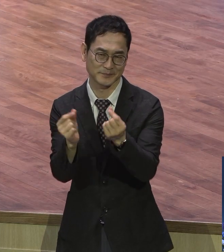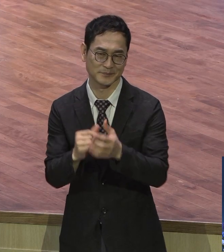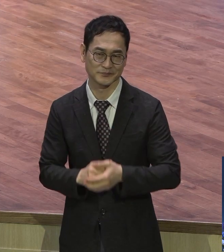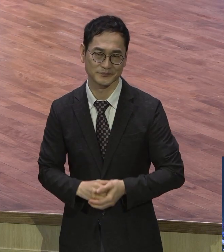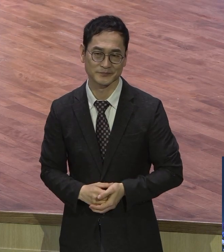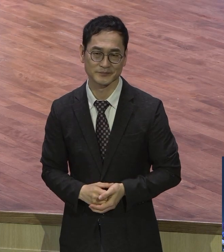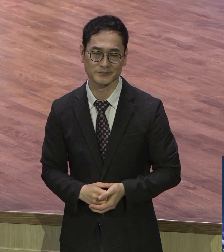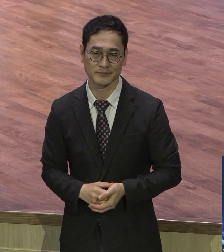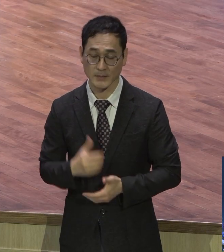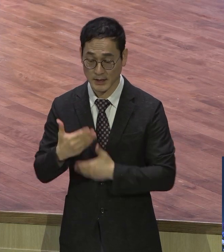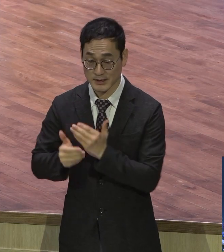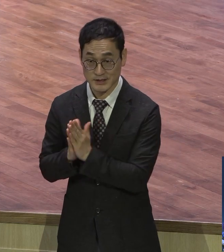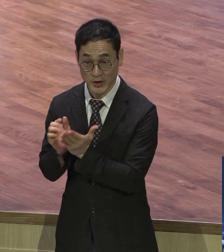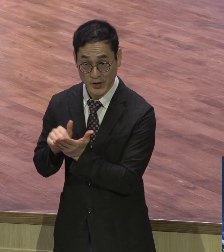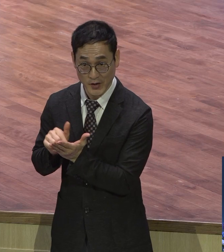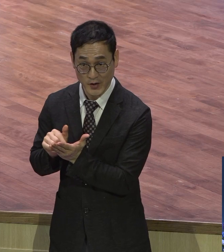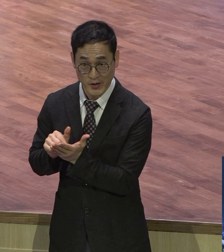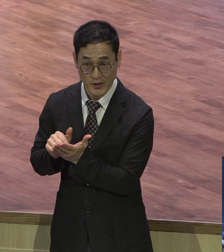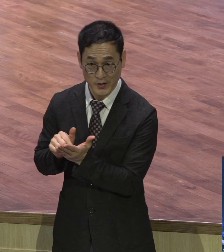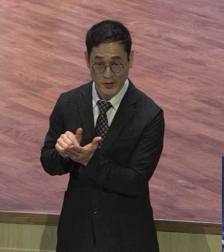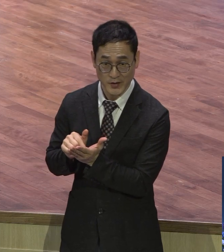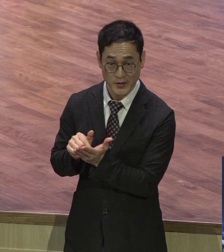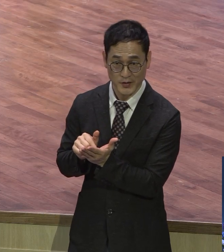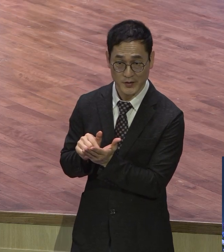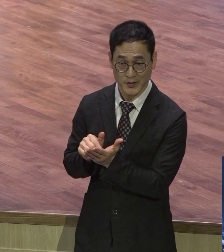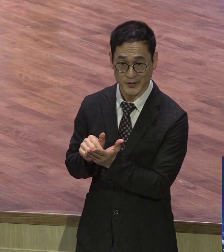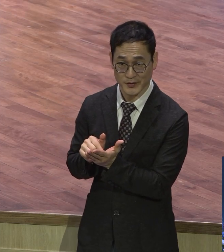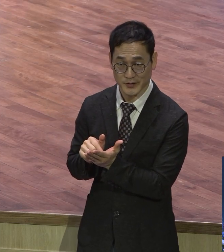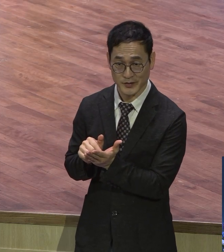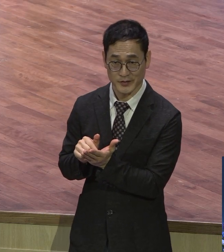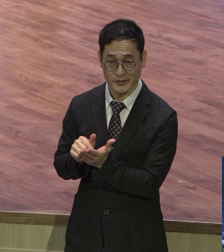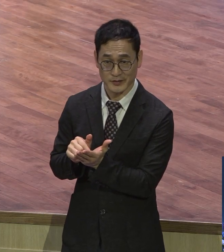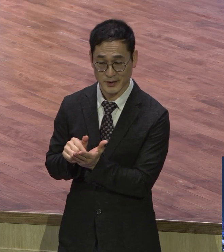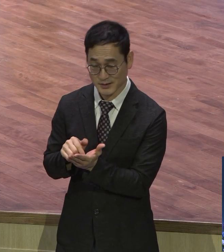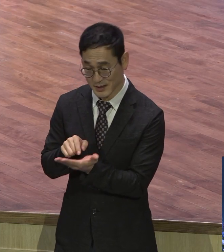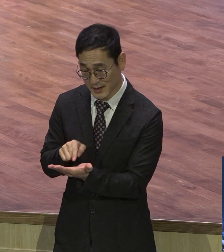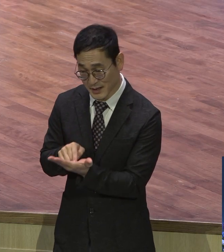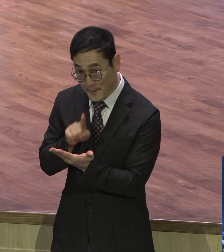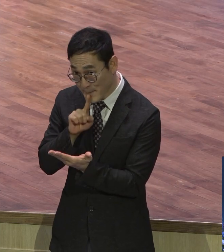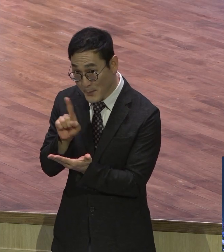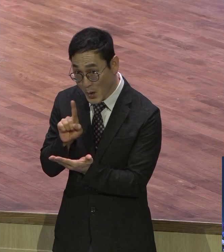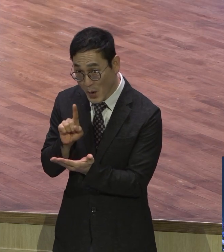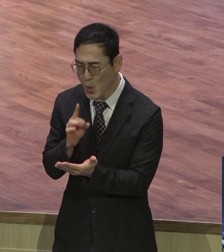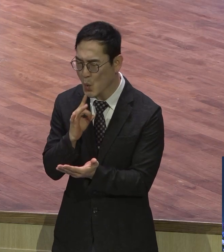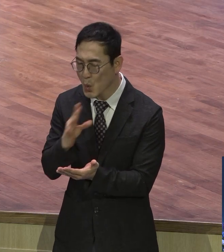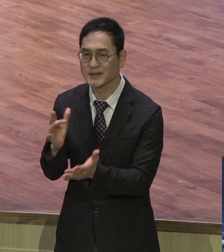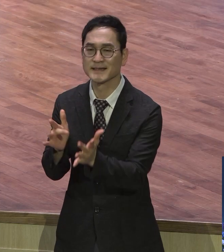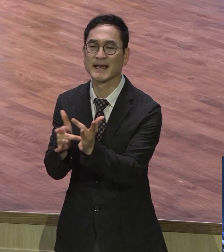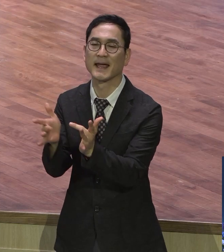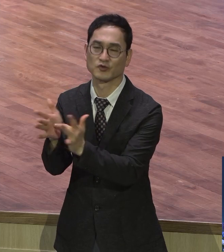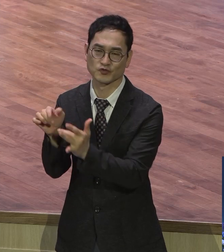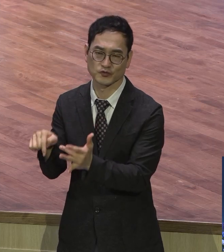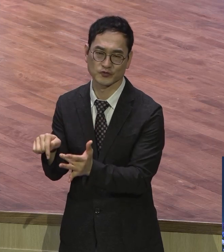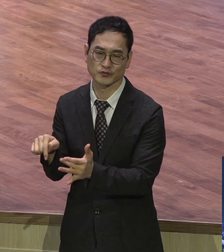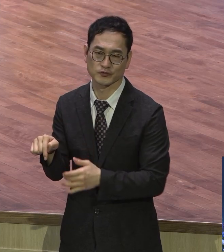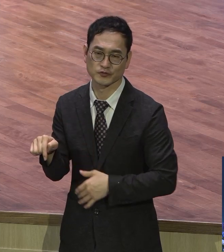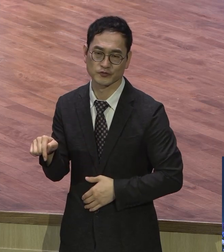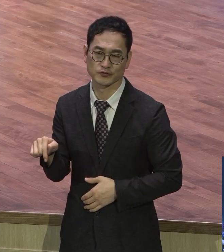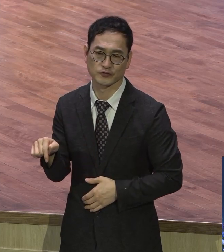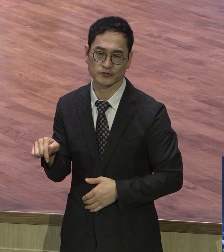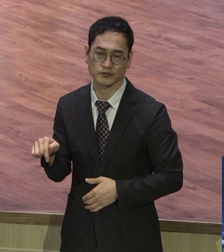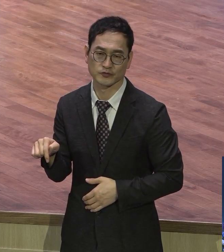성경도요. 예수 말하는 게 아니에요. 성경도 성경이 뭘 말하냐? 오직 예수 말해요. 누가